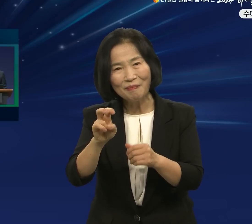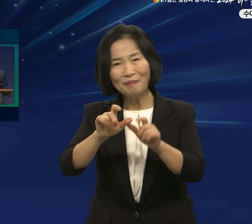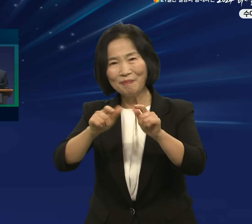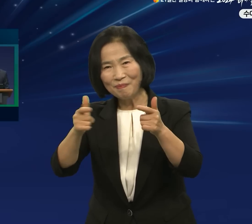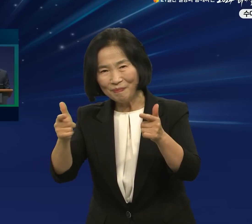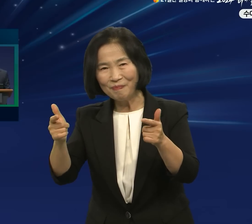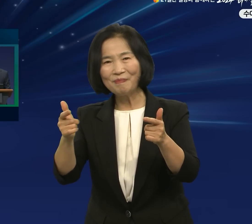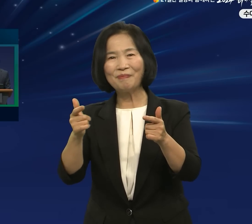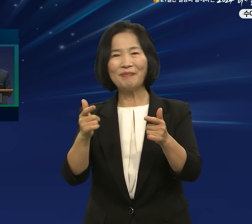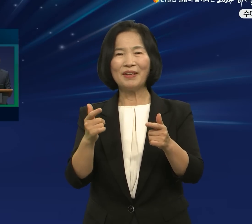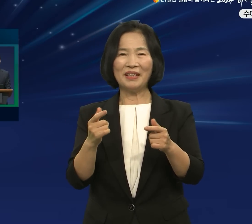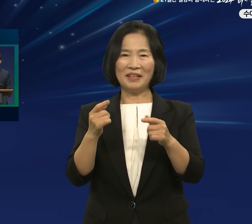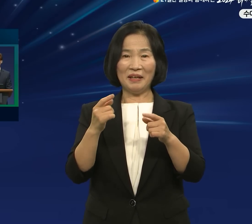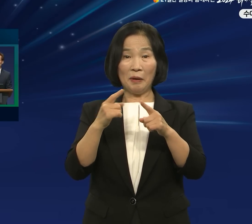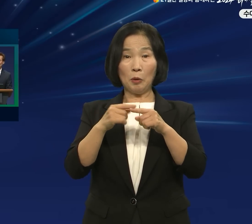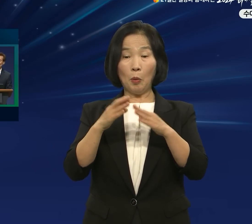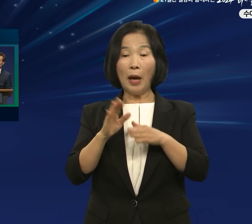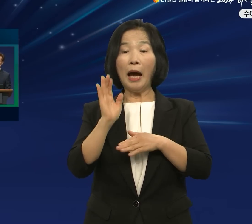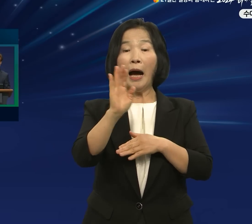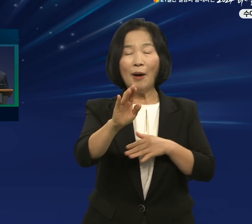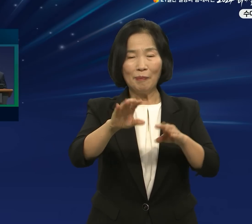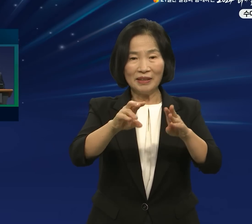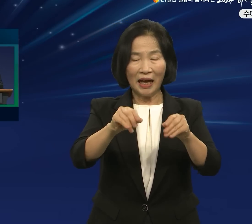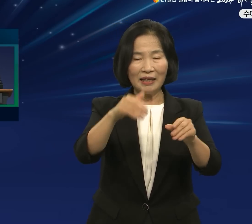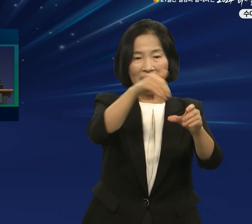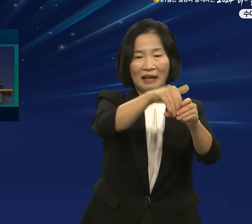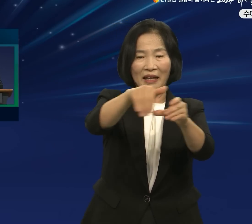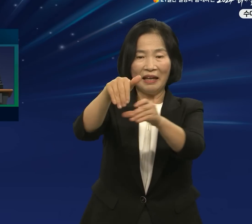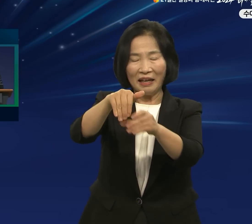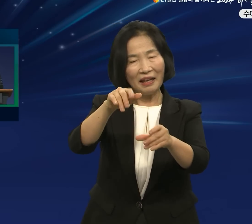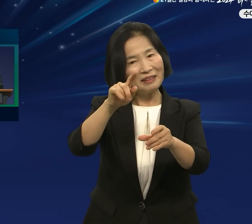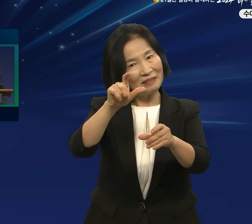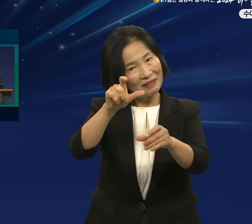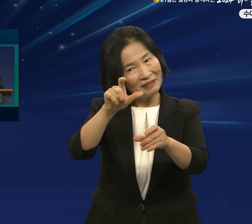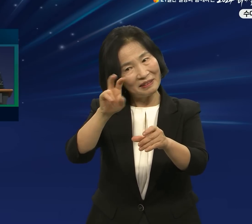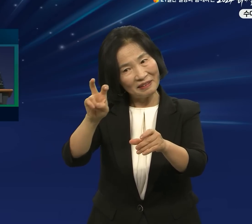유실수를 한 15그루, 20그루 더 심었습니다.